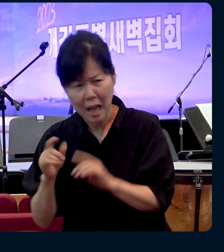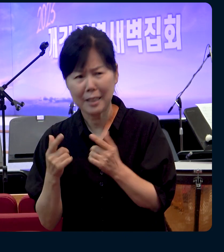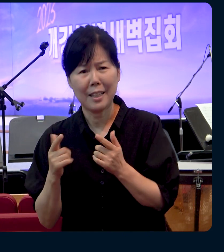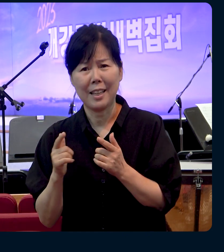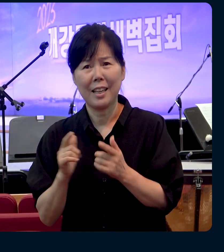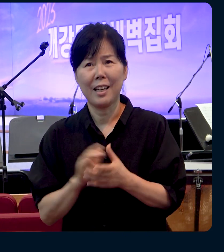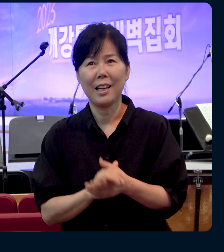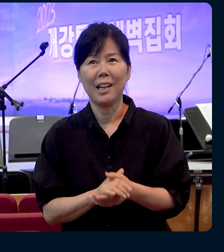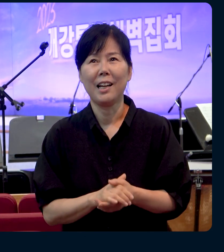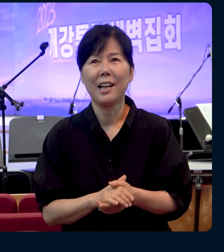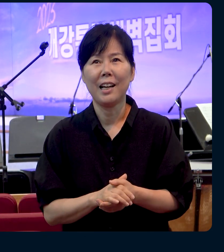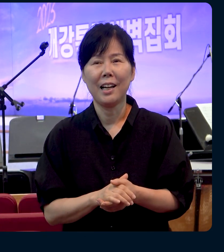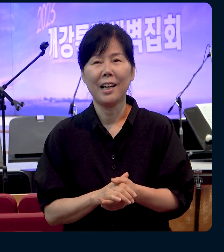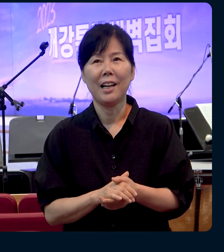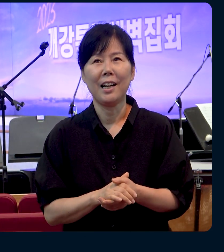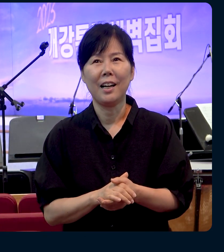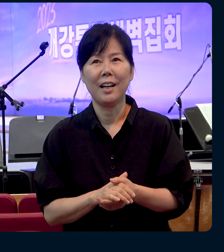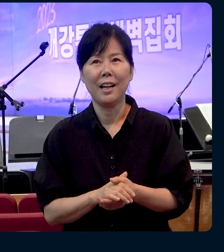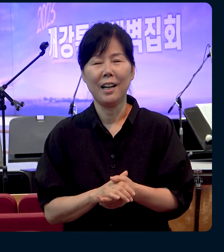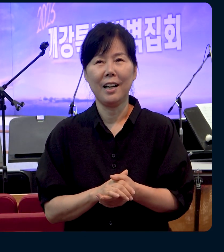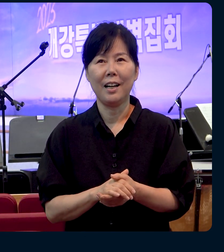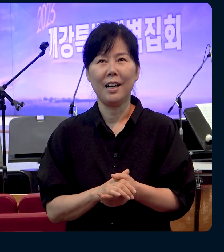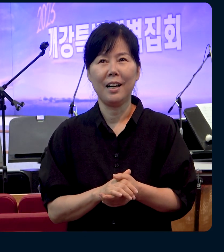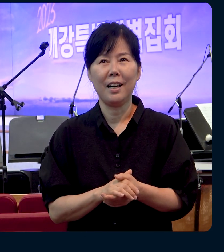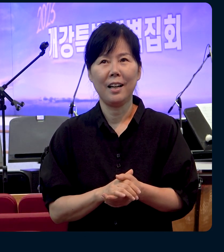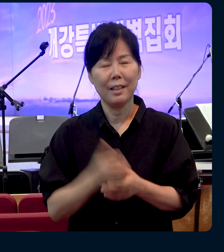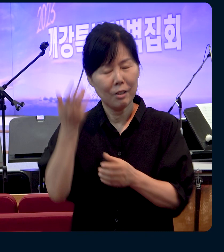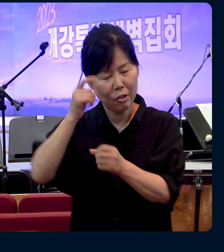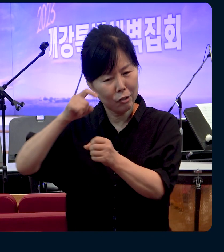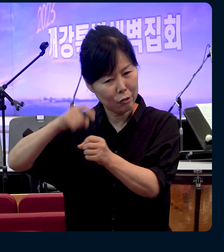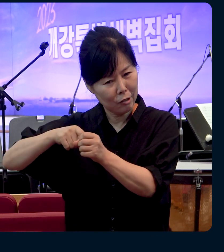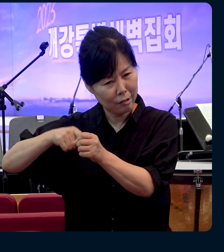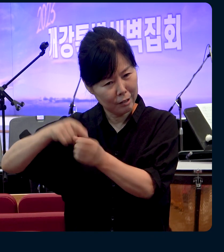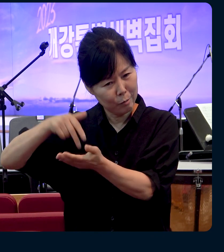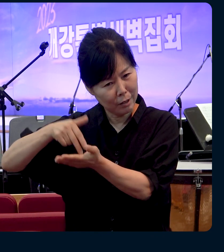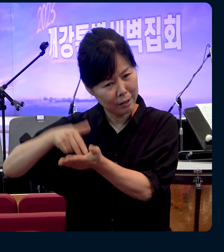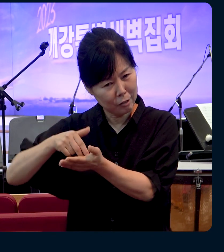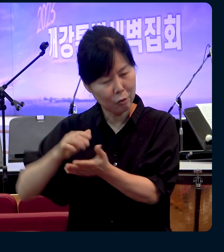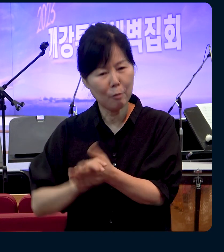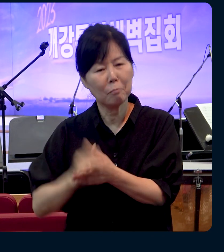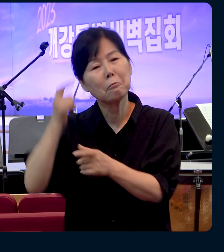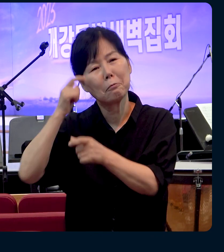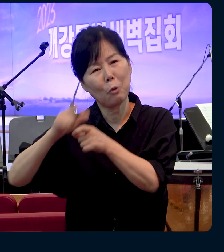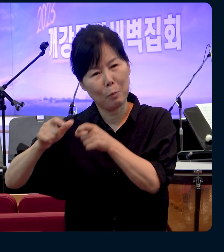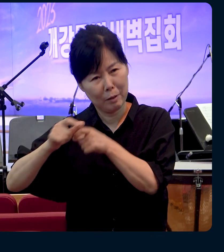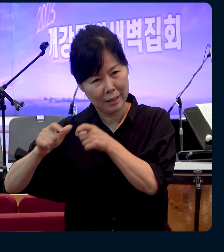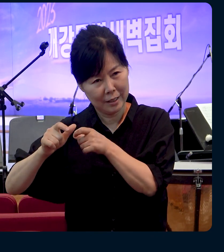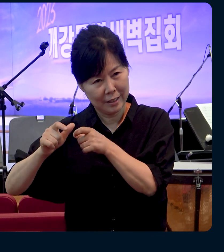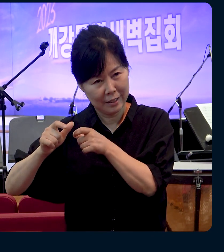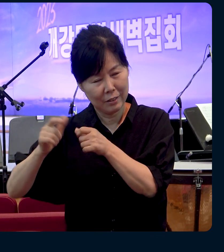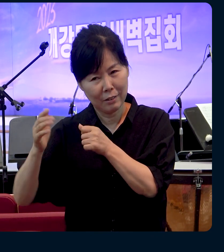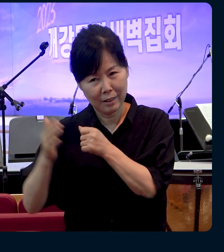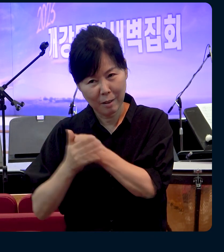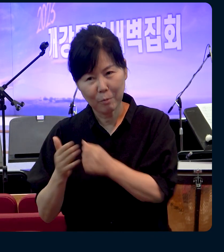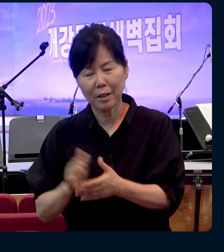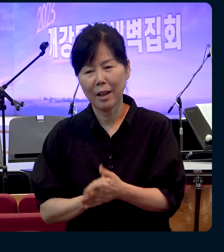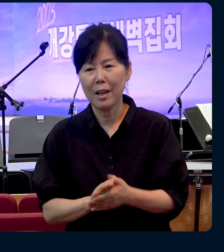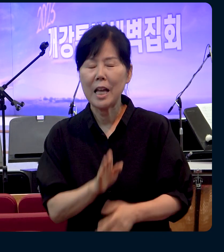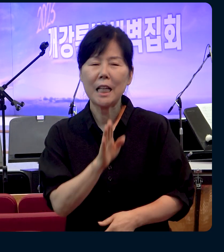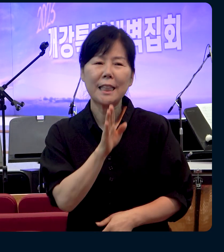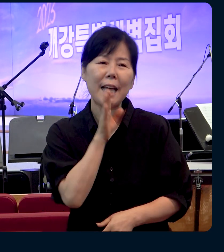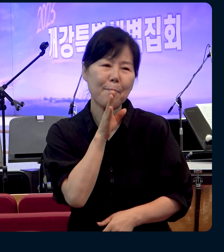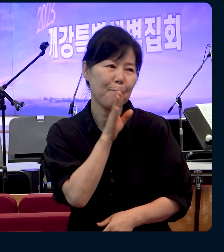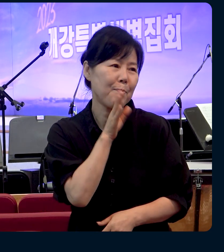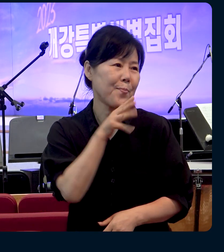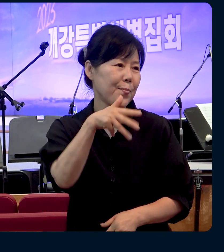그래도 이게 너무 영적으로 헷갈리니까 그래서 참된이란 말을 붙일 수밖에 없는 게